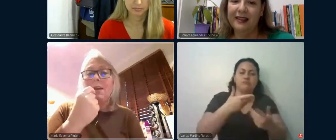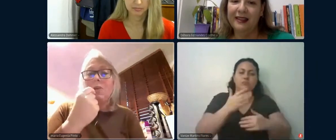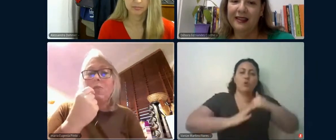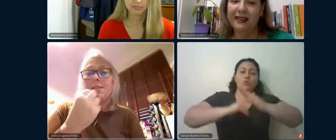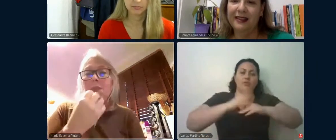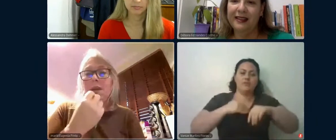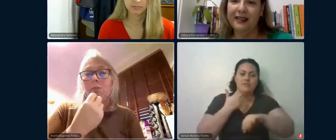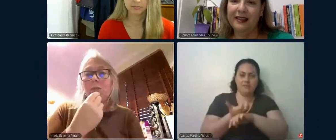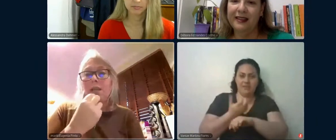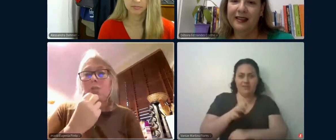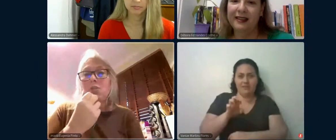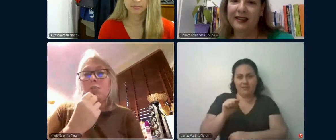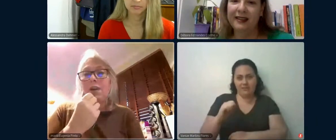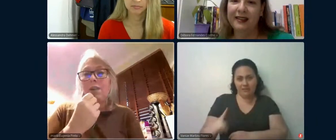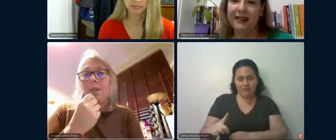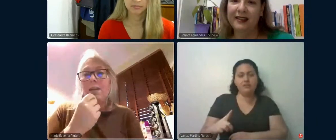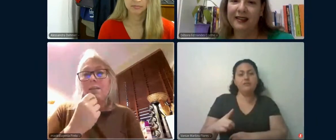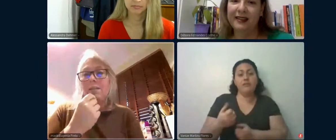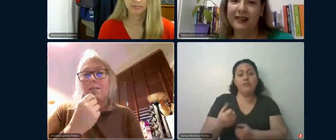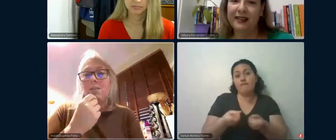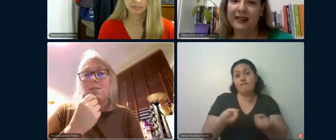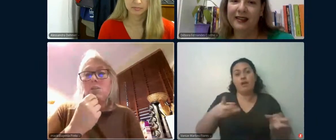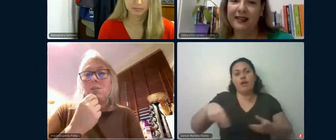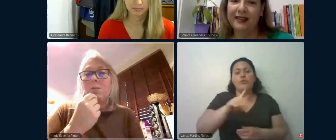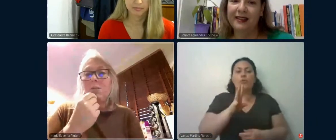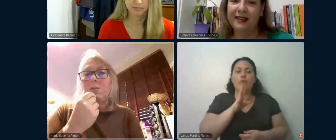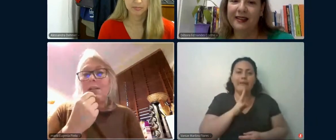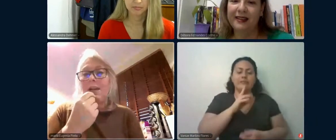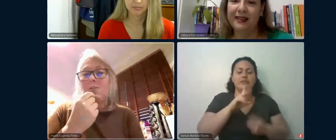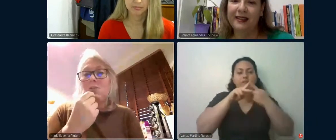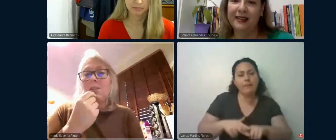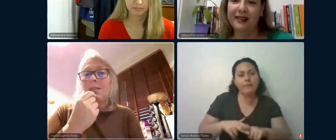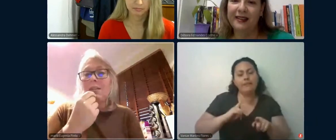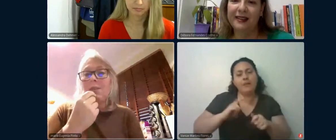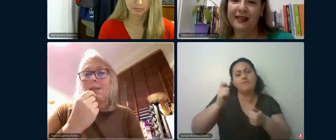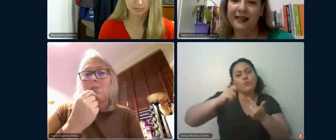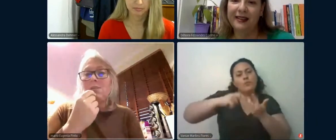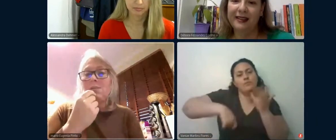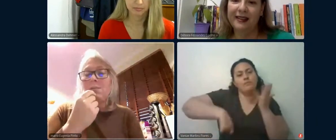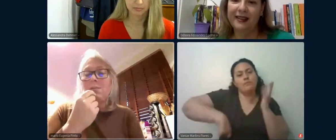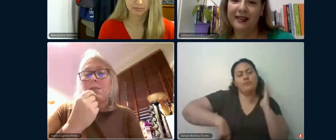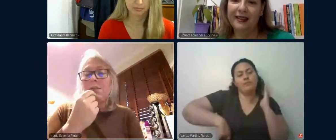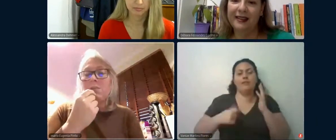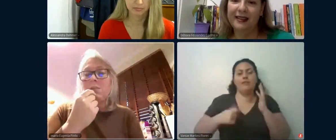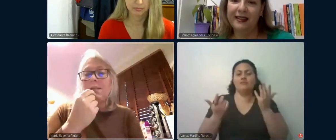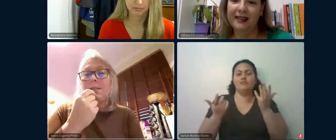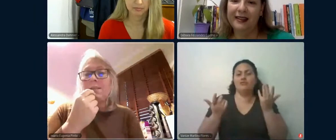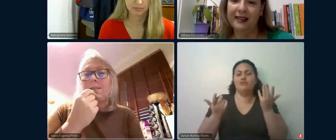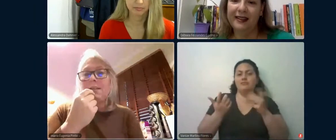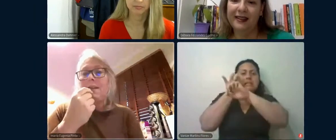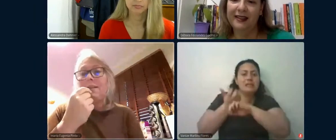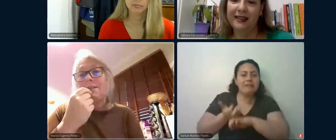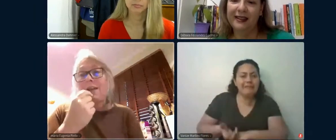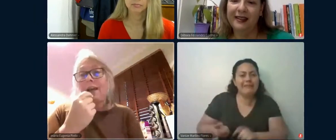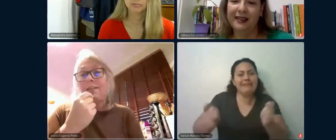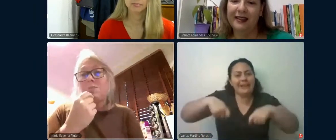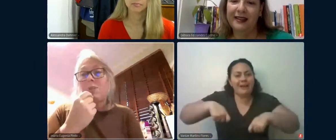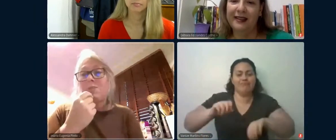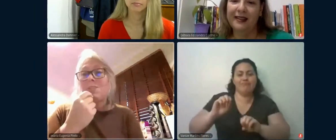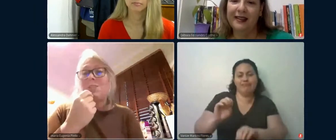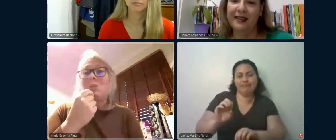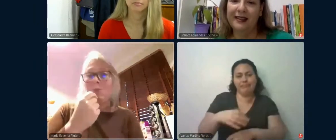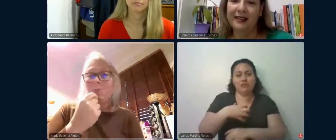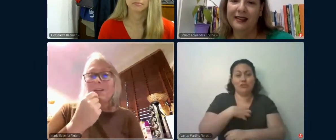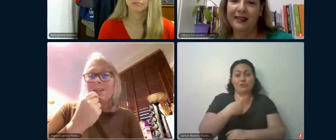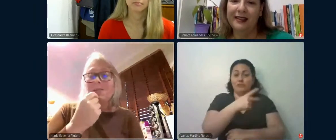um conhecimento até de ferramentas e de possibilidades de determinadas disciplinas poderem ser ensinadas, porque